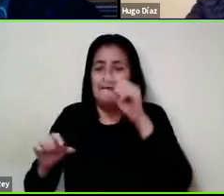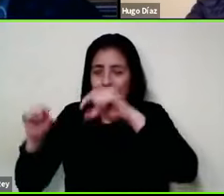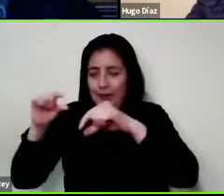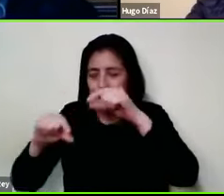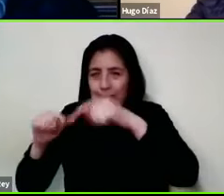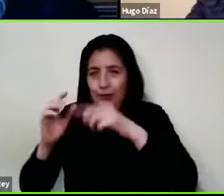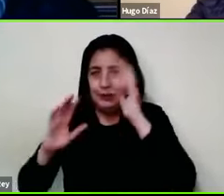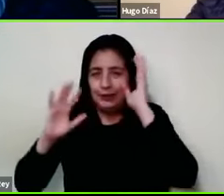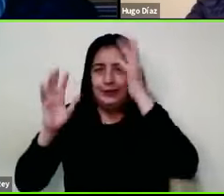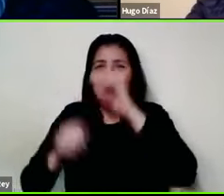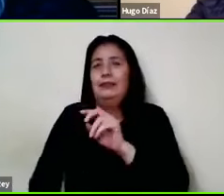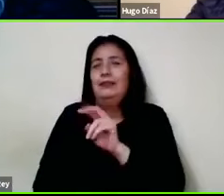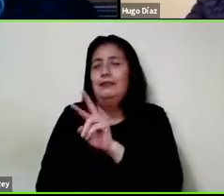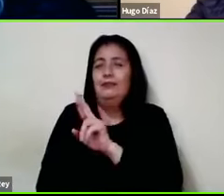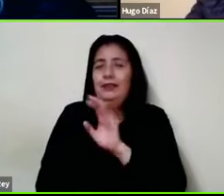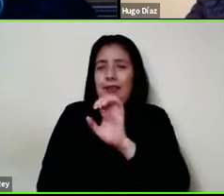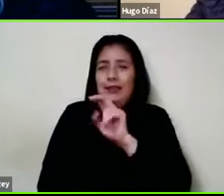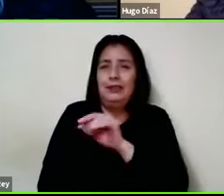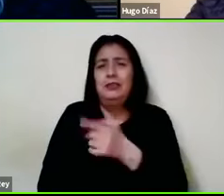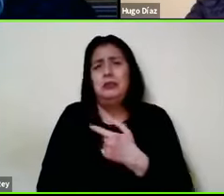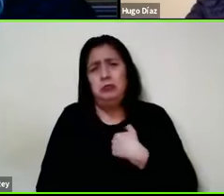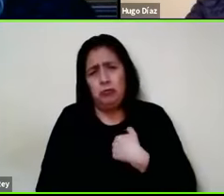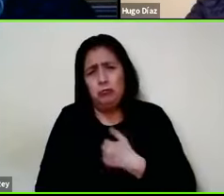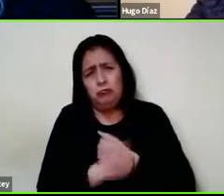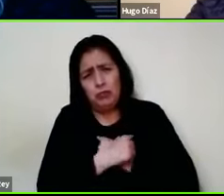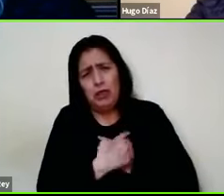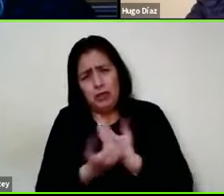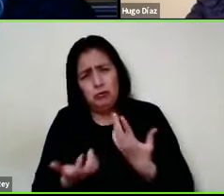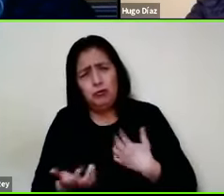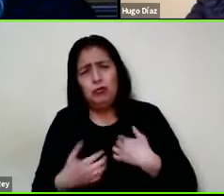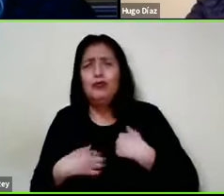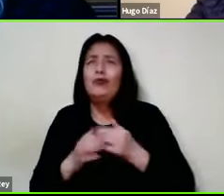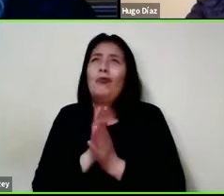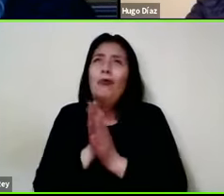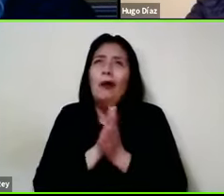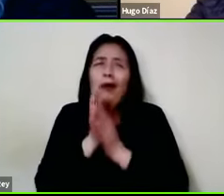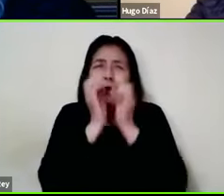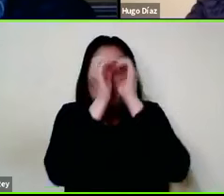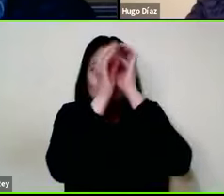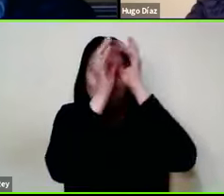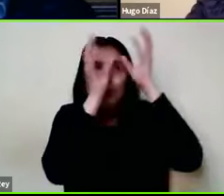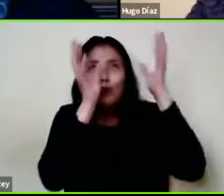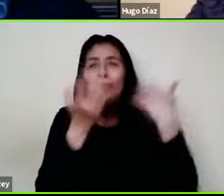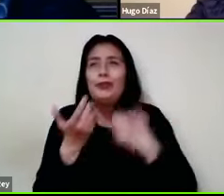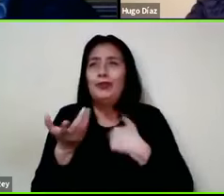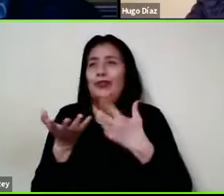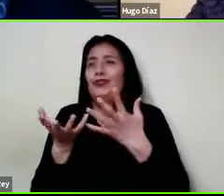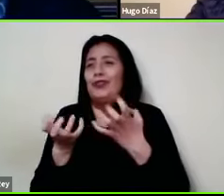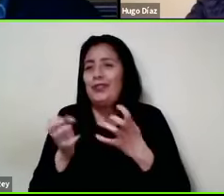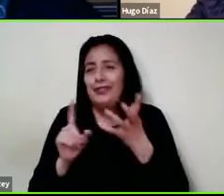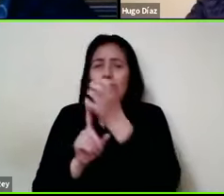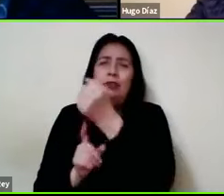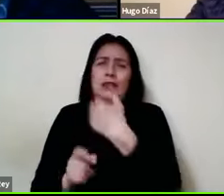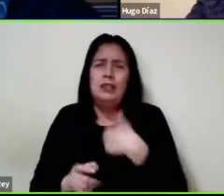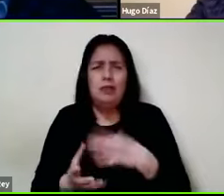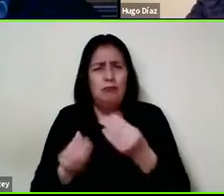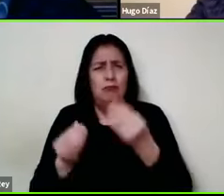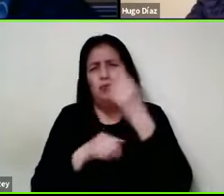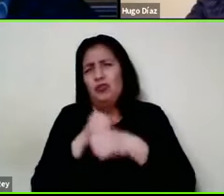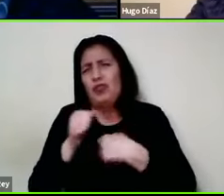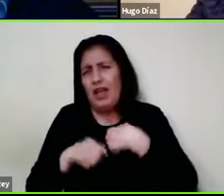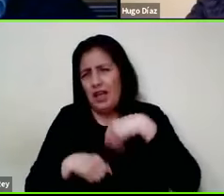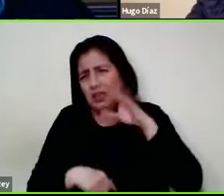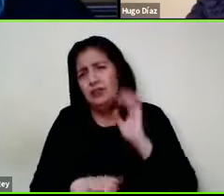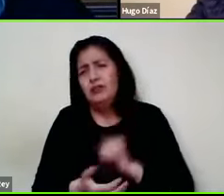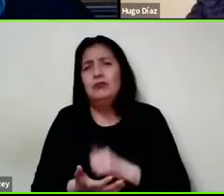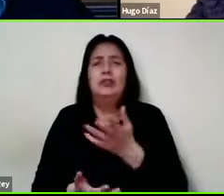del BRAEN. Lo he hecho con mucho cariño porque era un sueño que yo quería lograr ya desde muchos años, porque